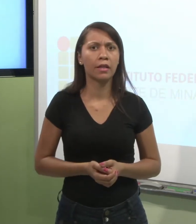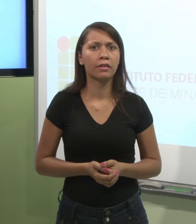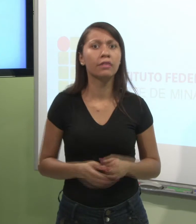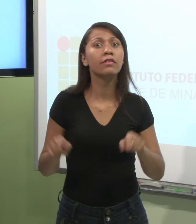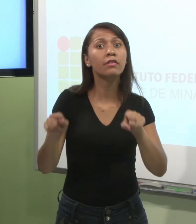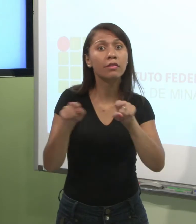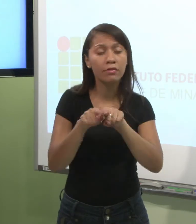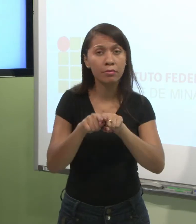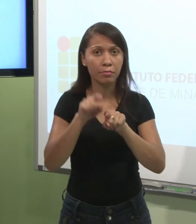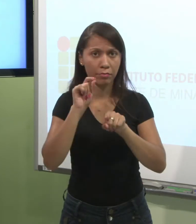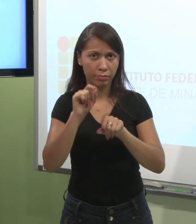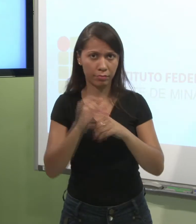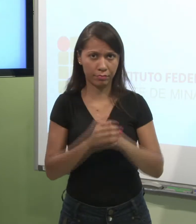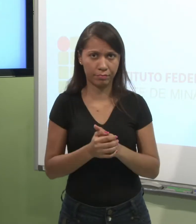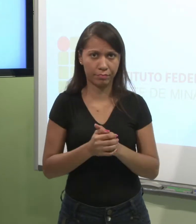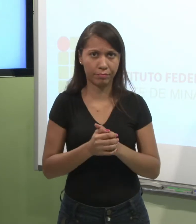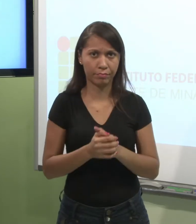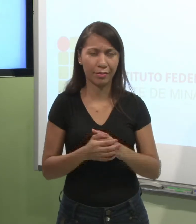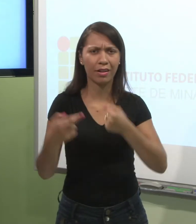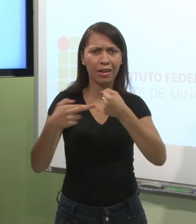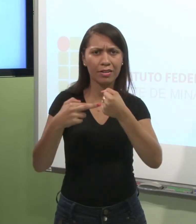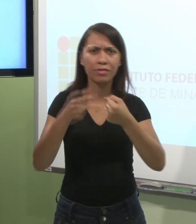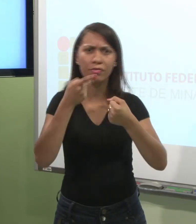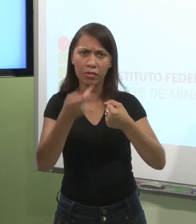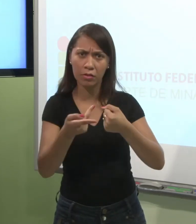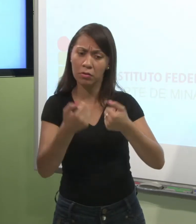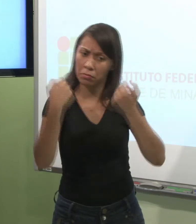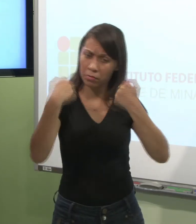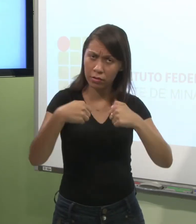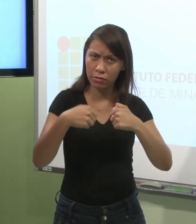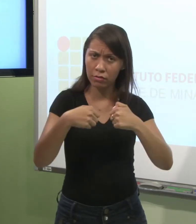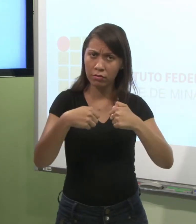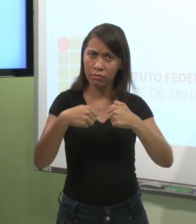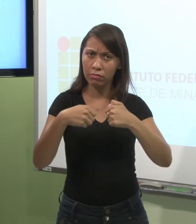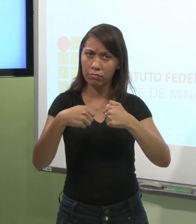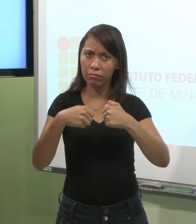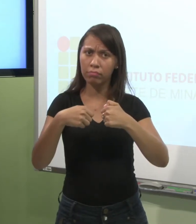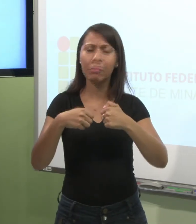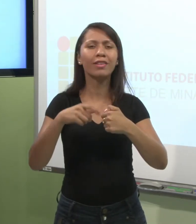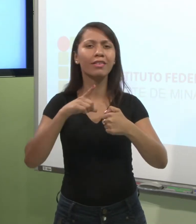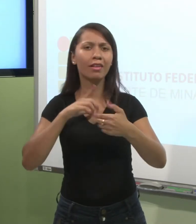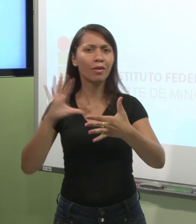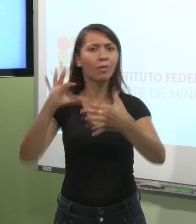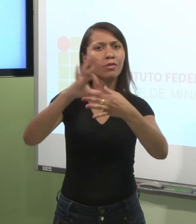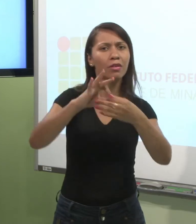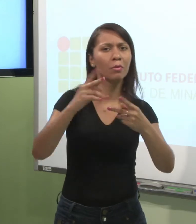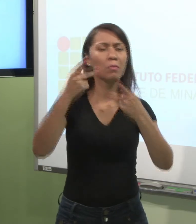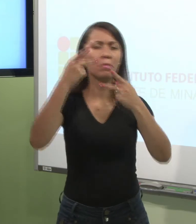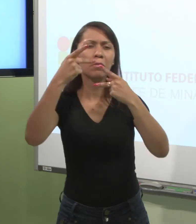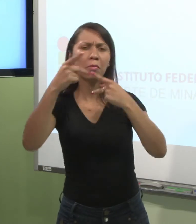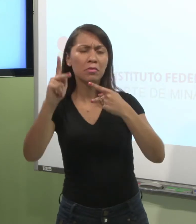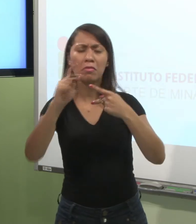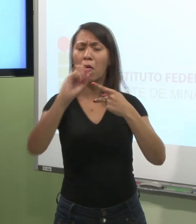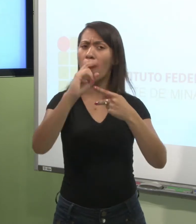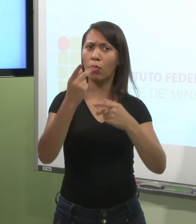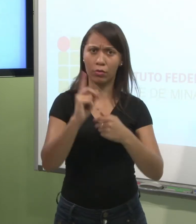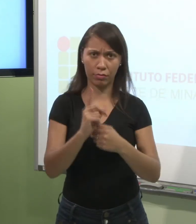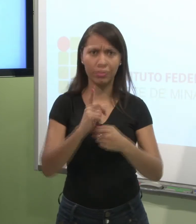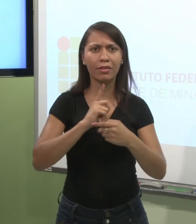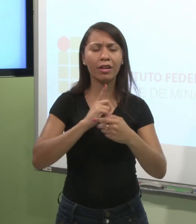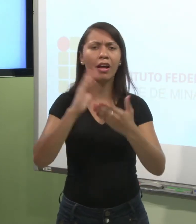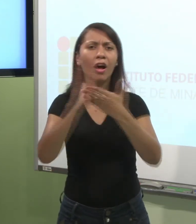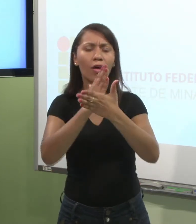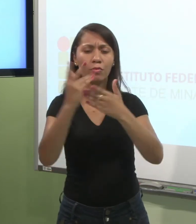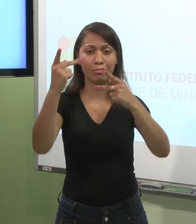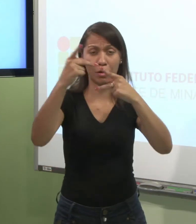Agora, a regência determina se o complemento verbal deve vir ou não preposicionado. Isso se relaciona com os verbos.